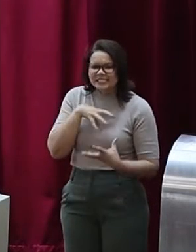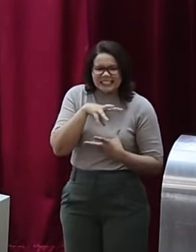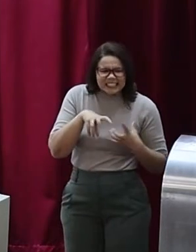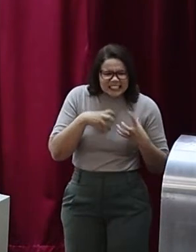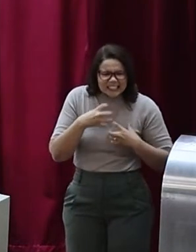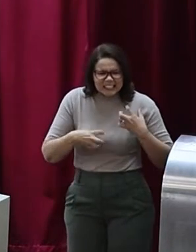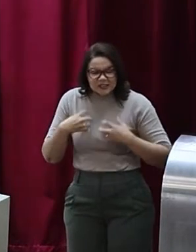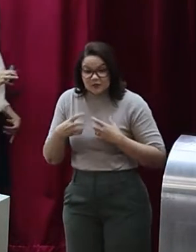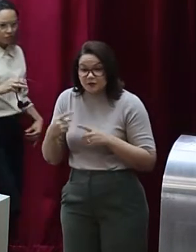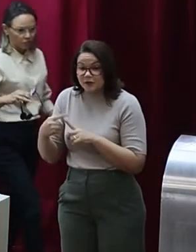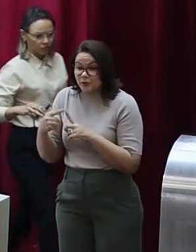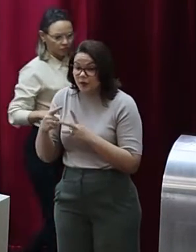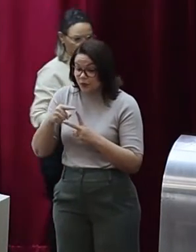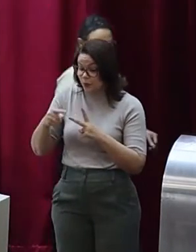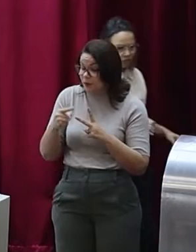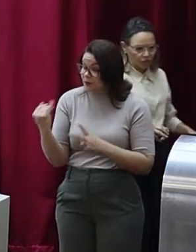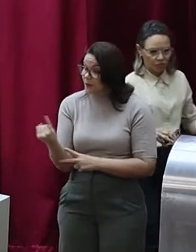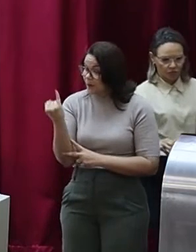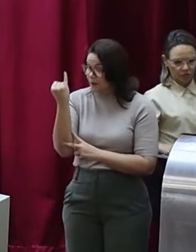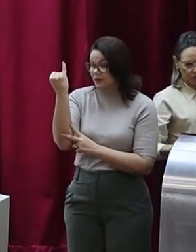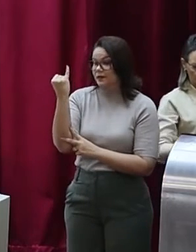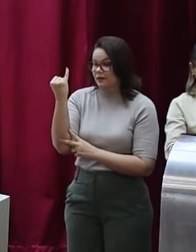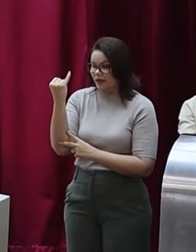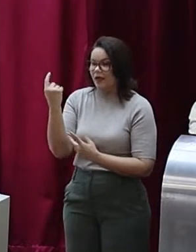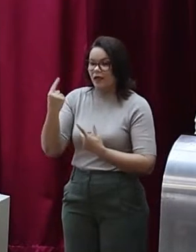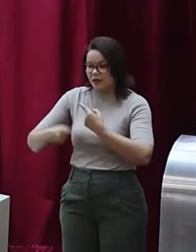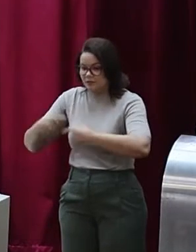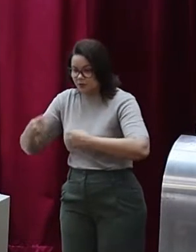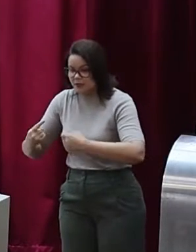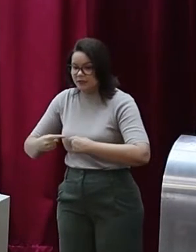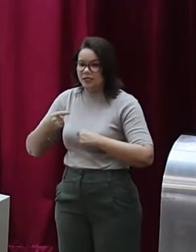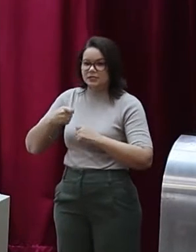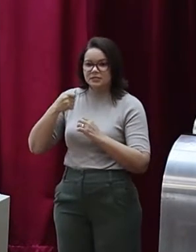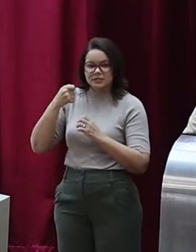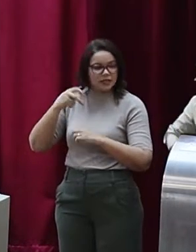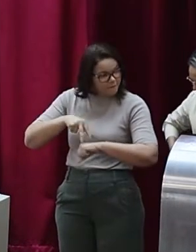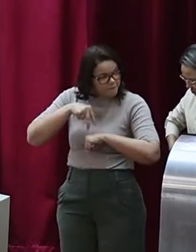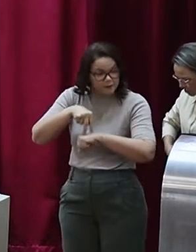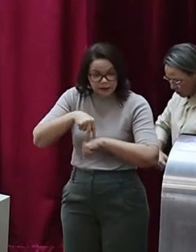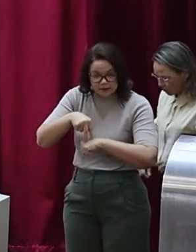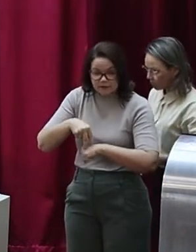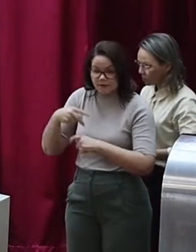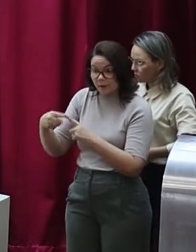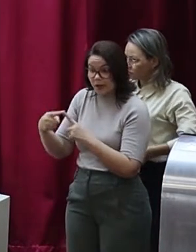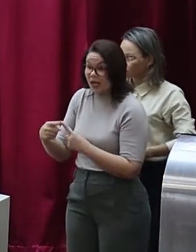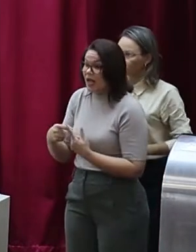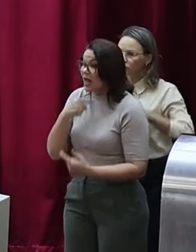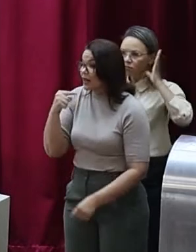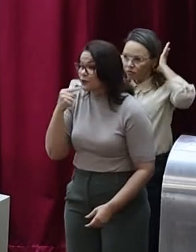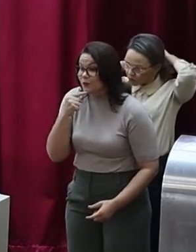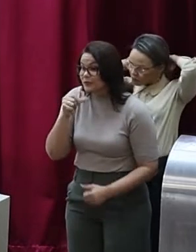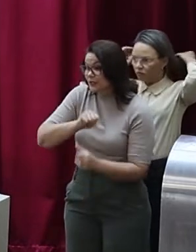muito produtivos para a gente. As políticas afirmativas, mas as políticas afirmativas elas não conseguem alterar a ordem